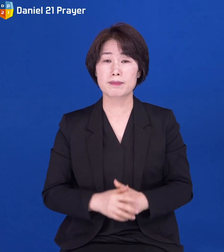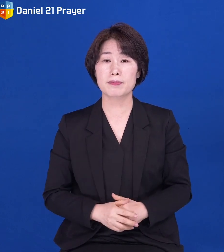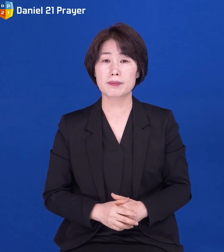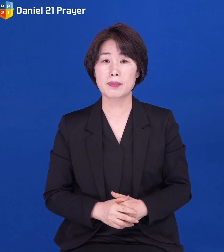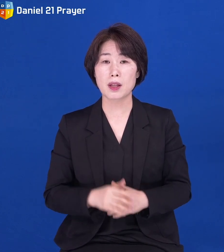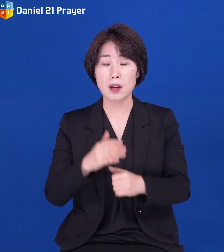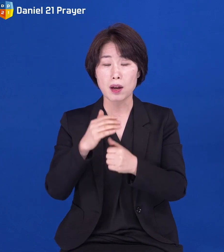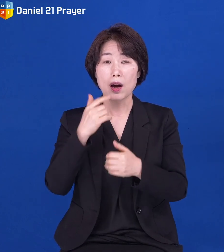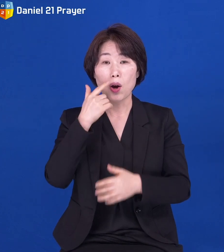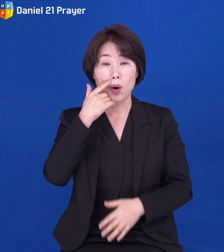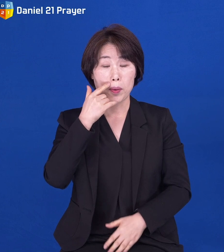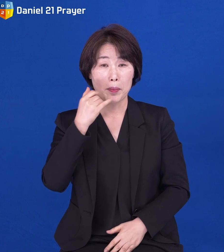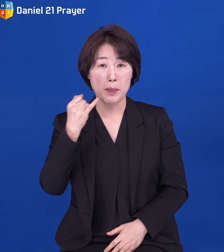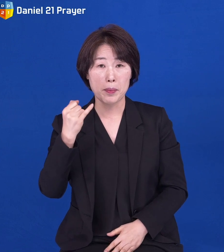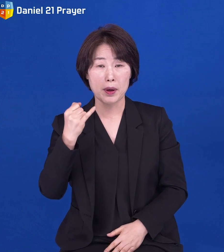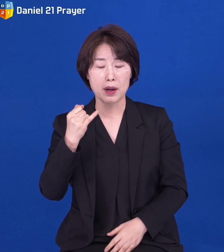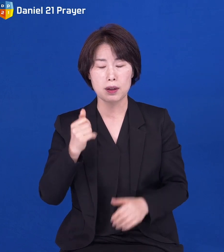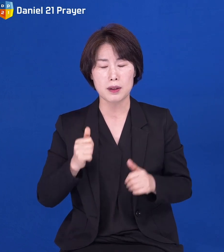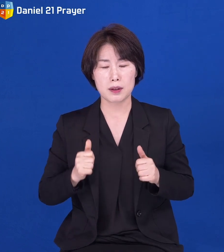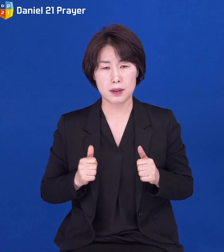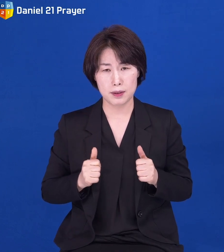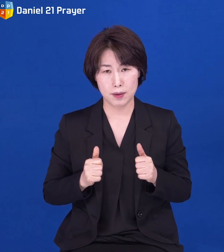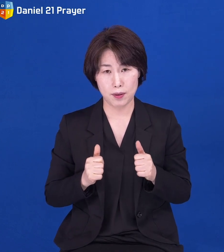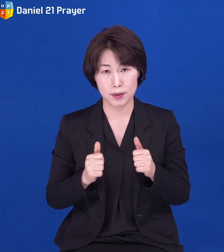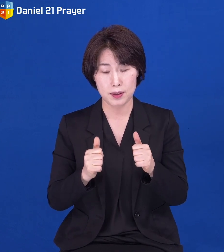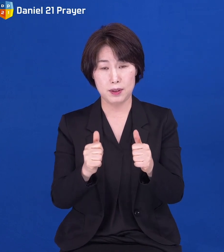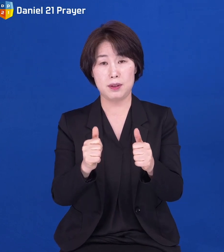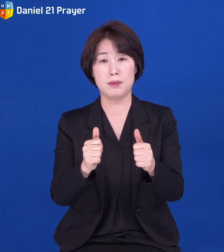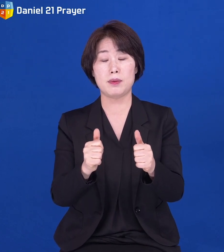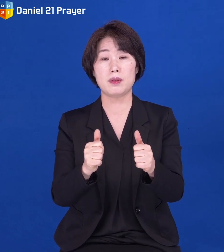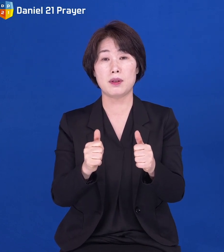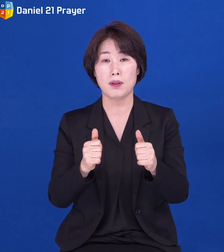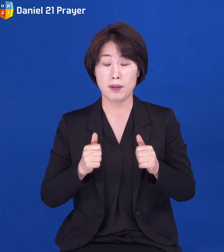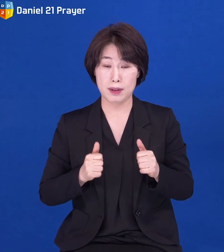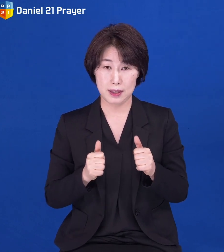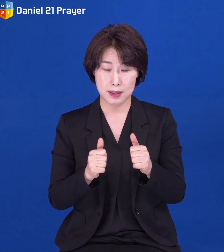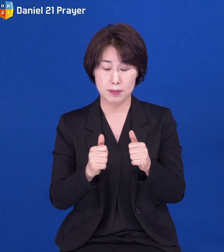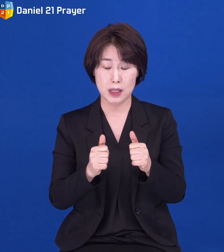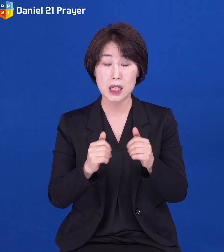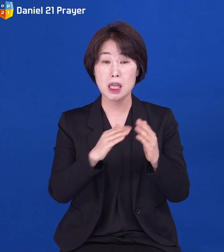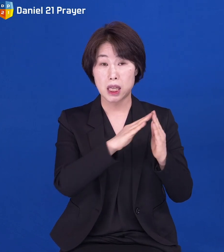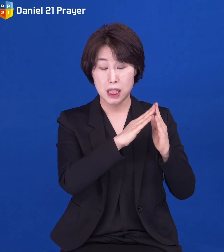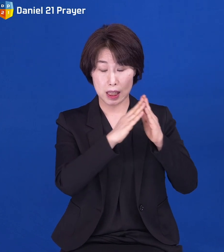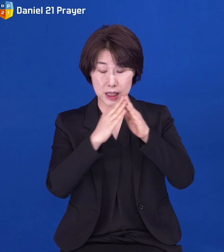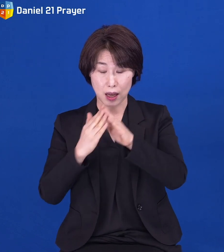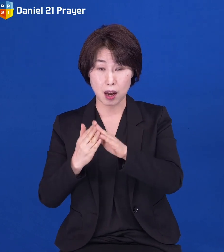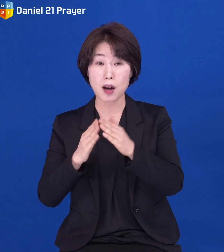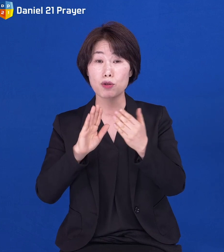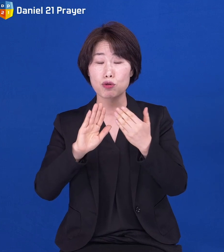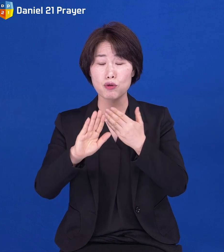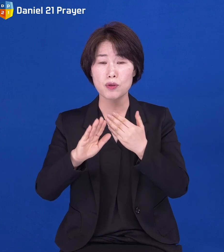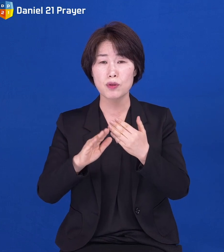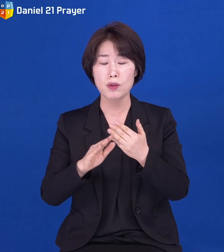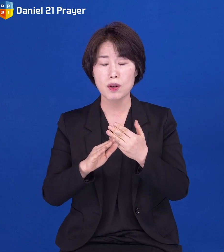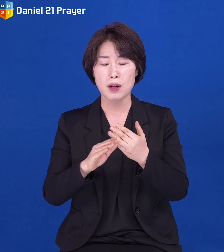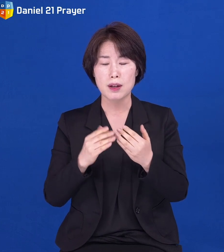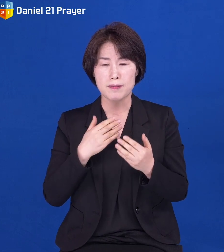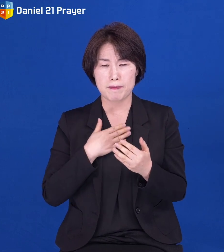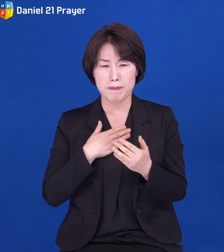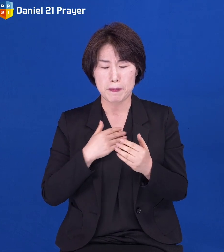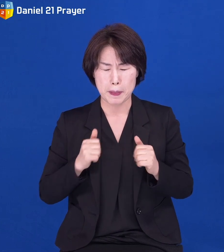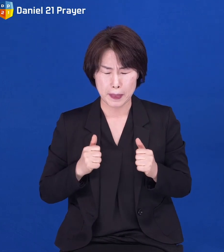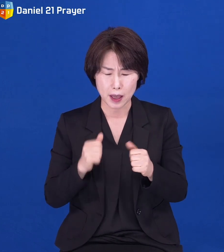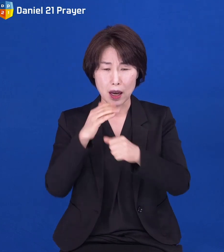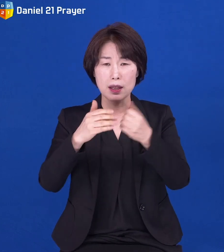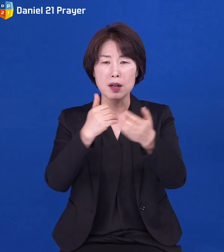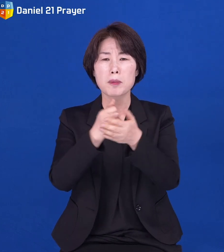어머니가 너무나 열심으로 이 집에 이사 오게 되면 정말 최선을 다해서 하나님 믿겠다고,